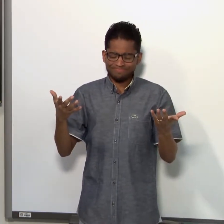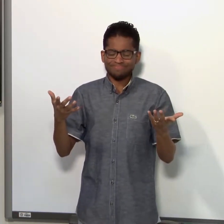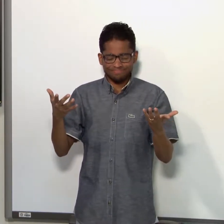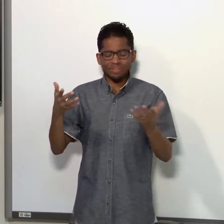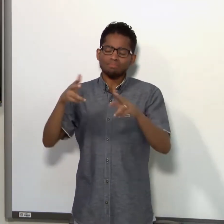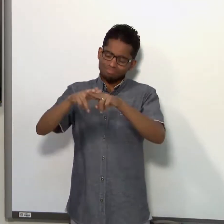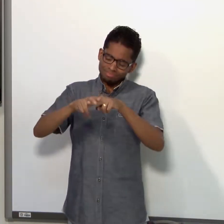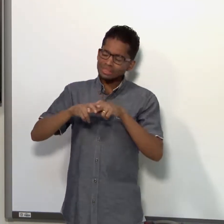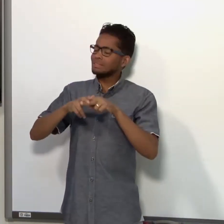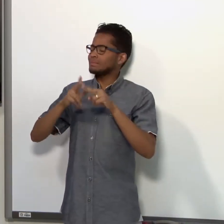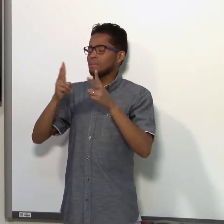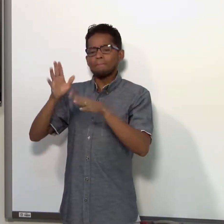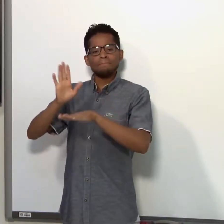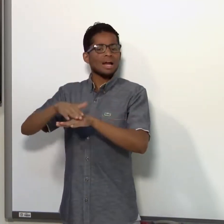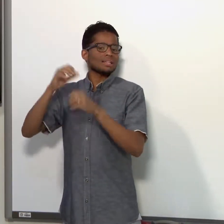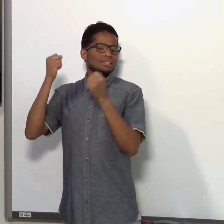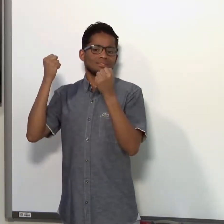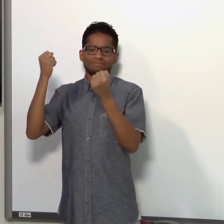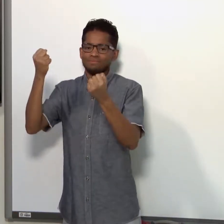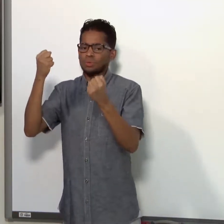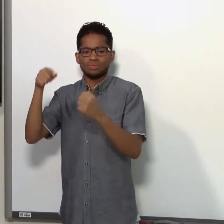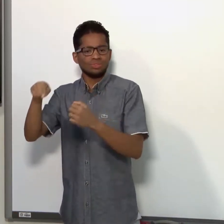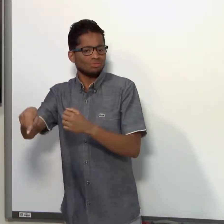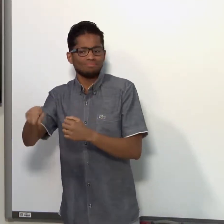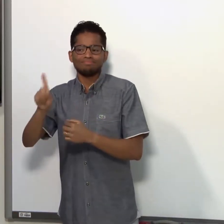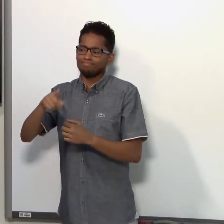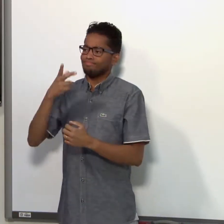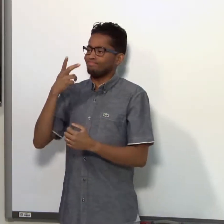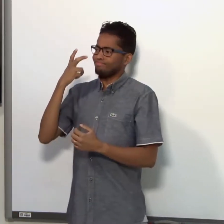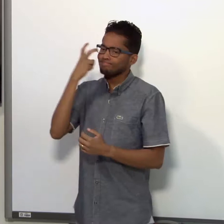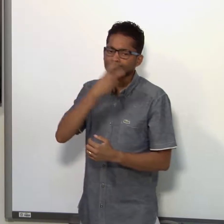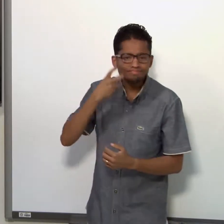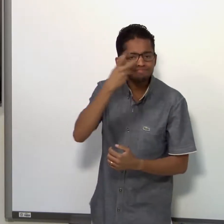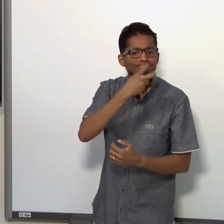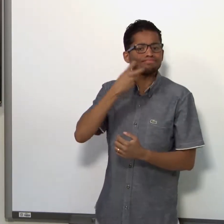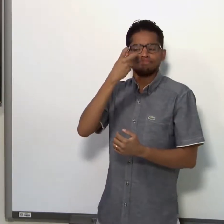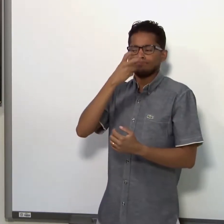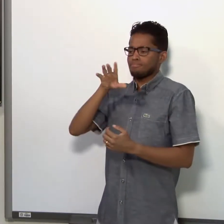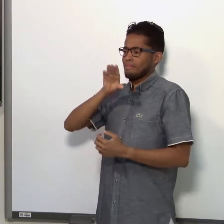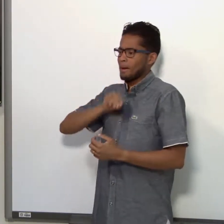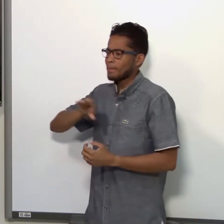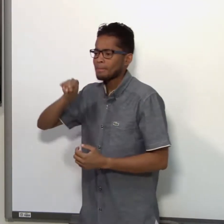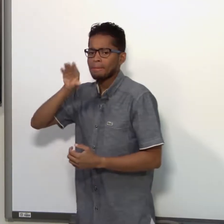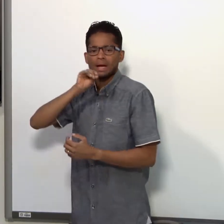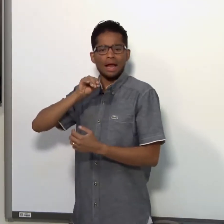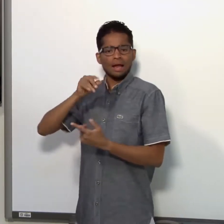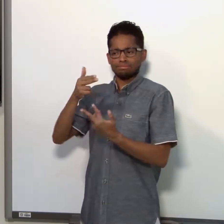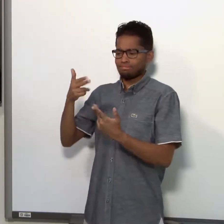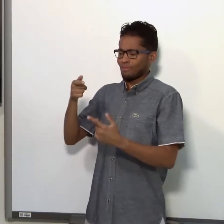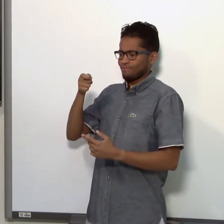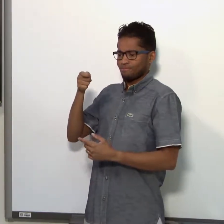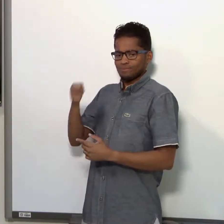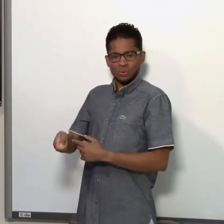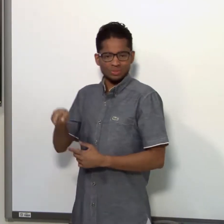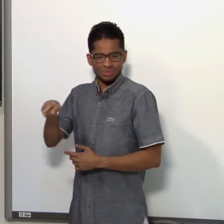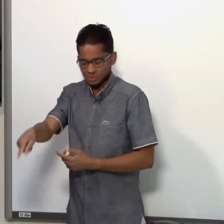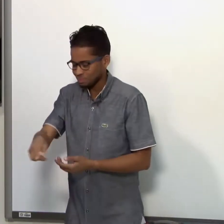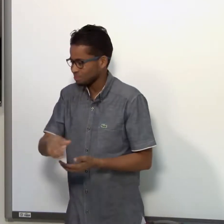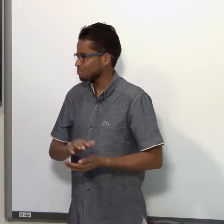devem se igualar aos ouvintes. Essa é a teoria que embasa a educação dos